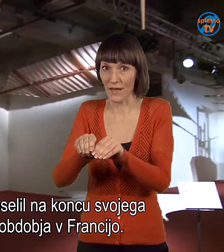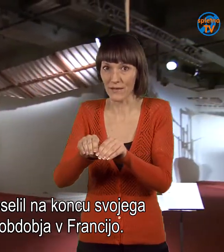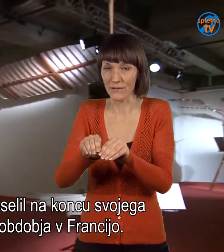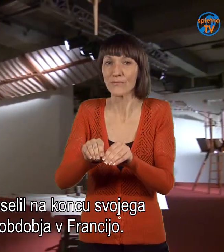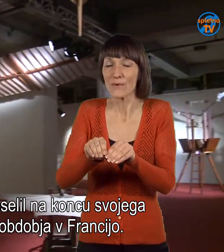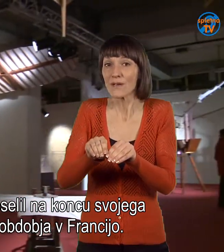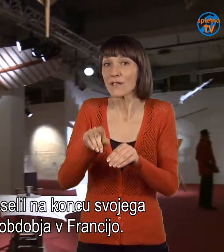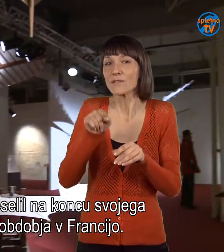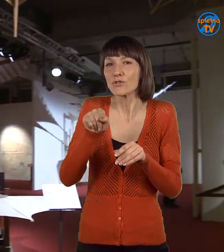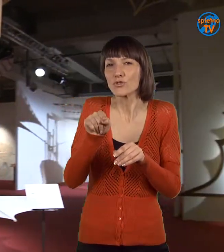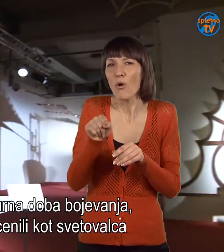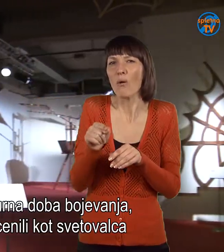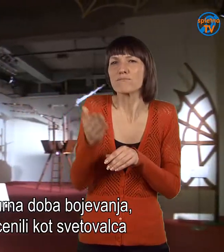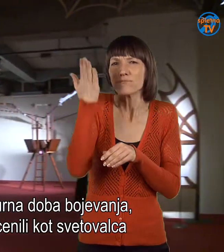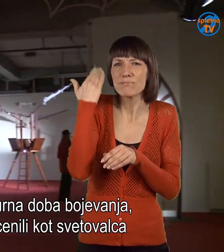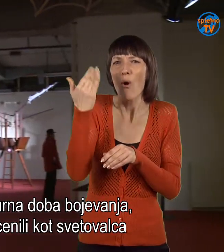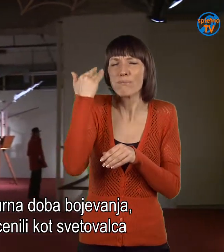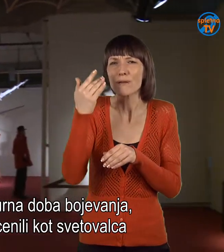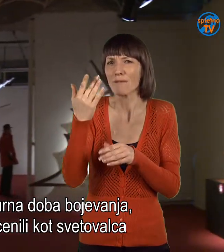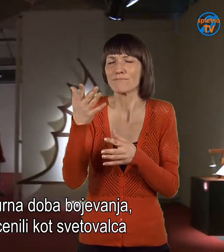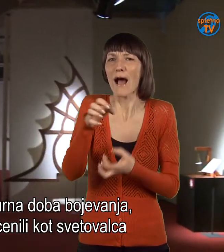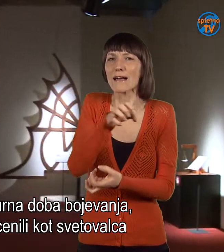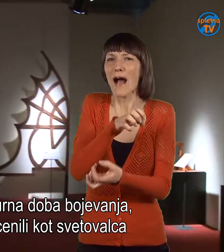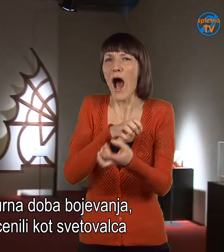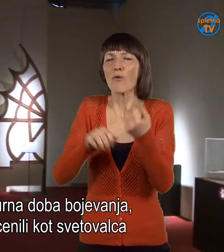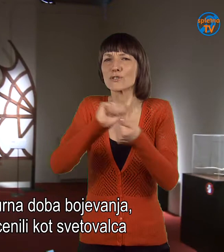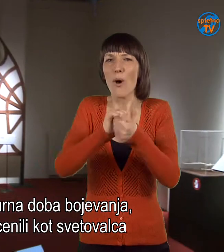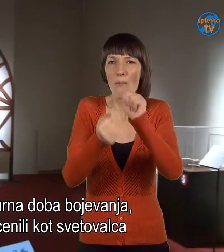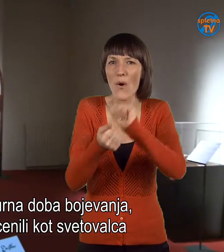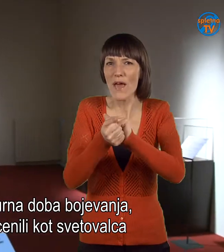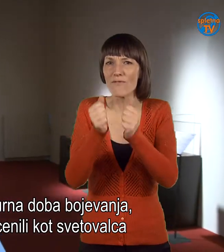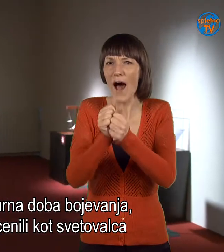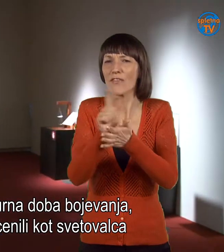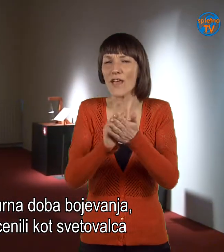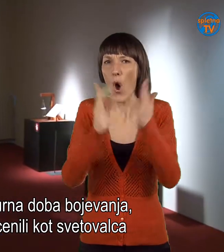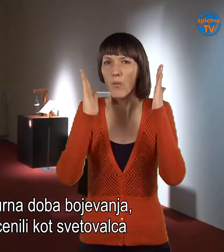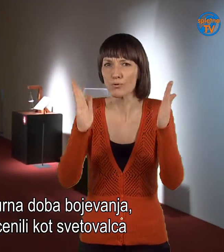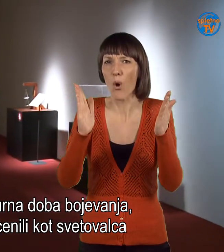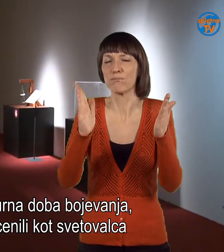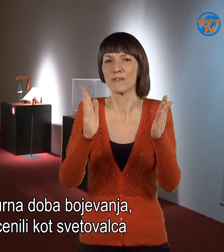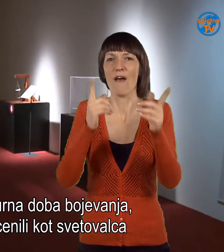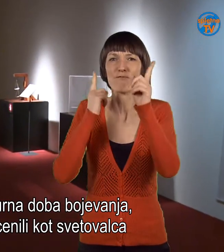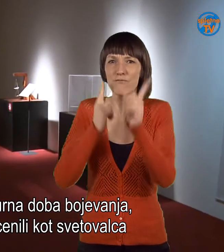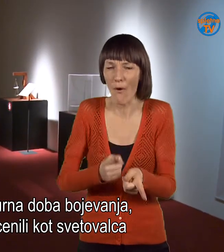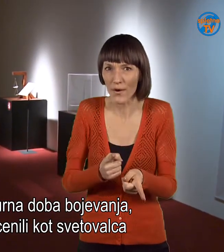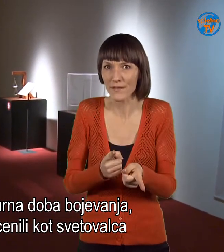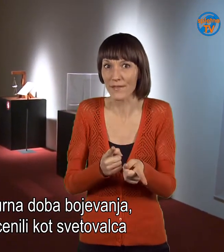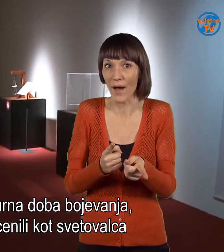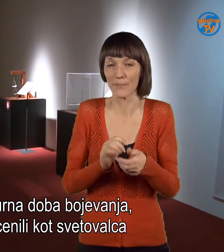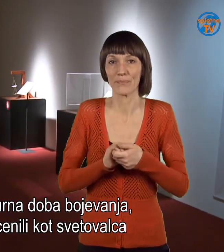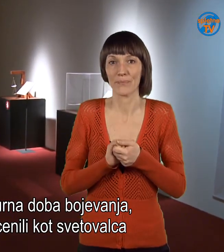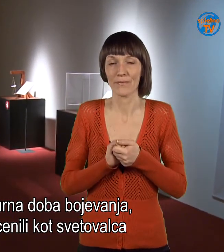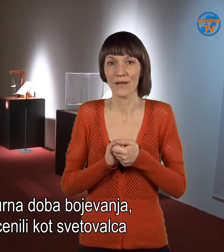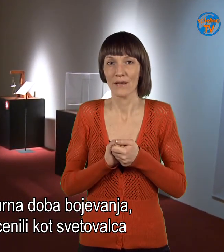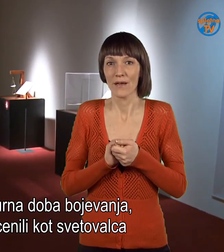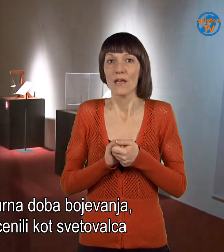pa jasno, to je bila še taka burna doba bojevanja, bitke in najbolj so ga cenili